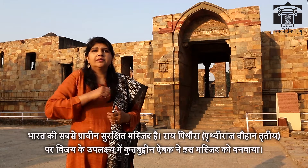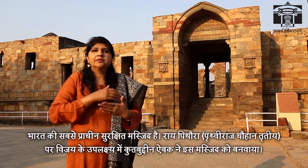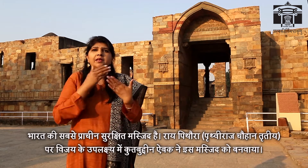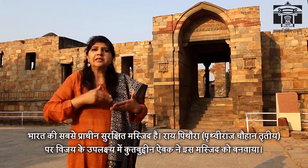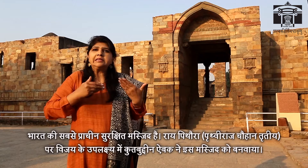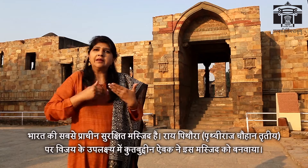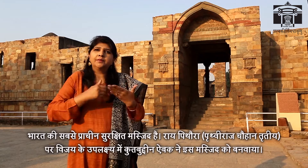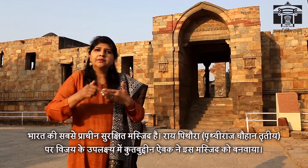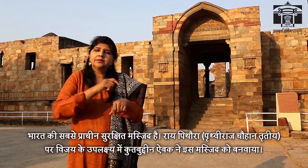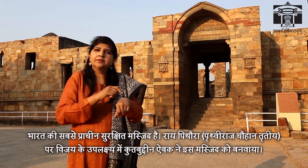इस मस्जिद को बनवाया।